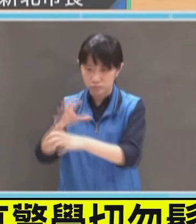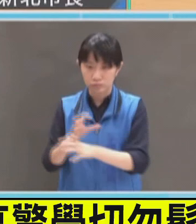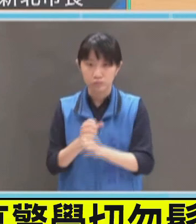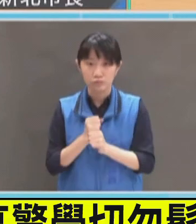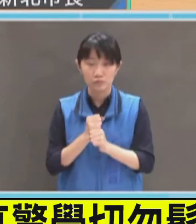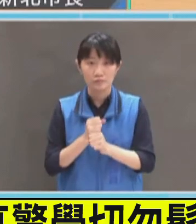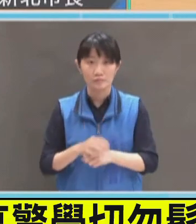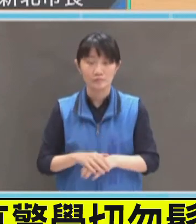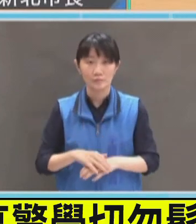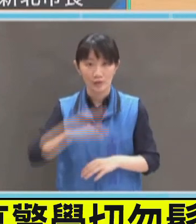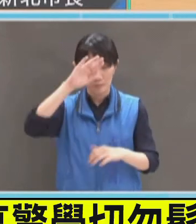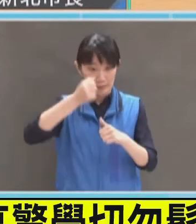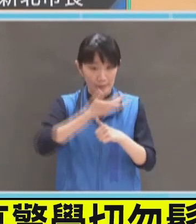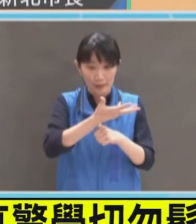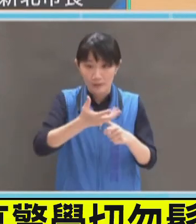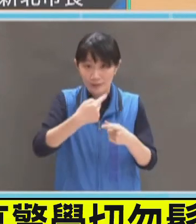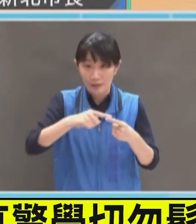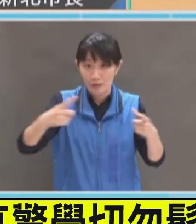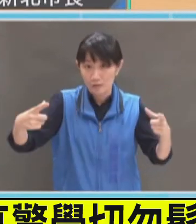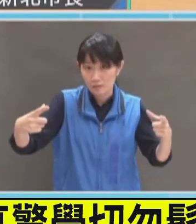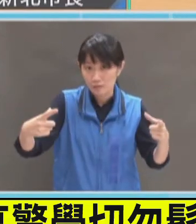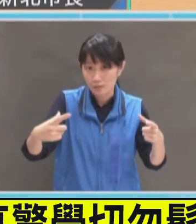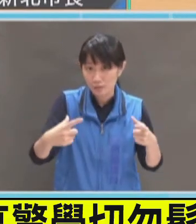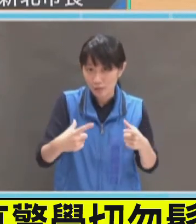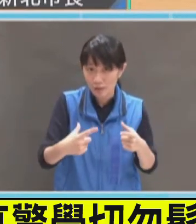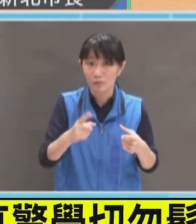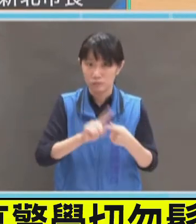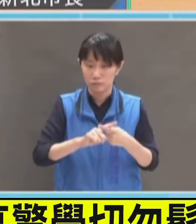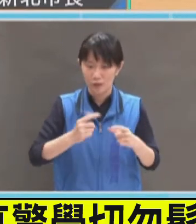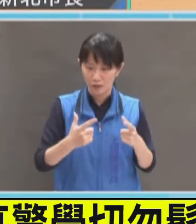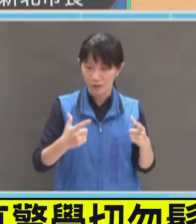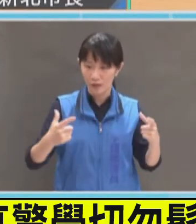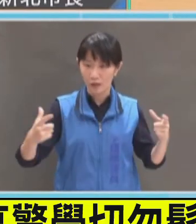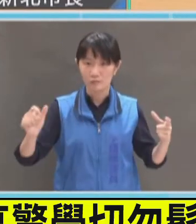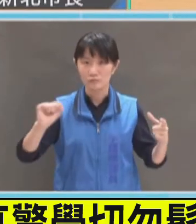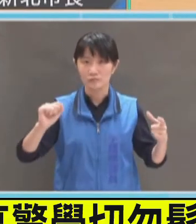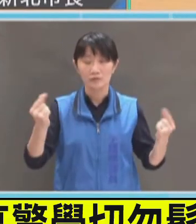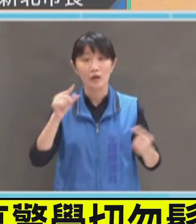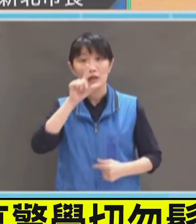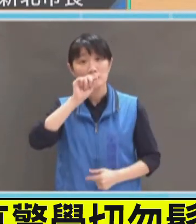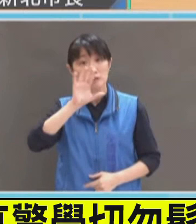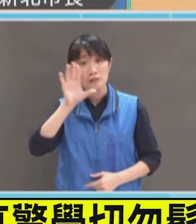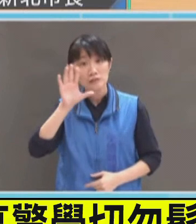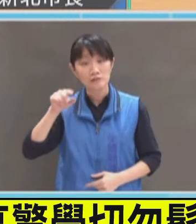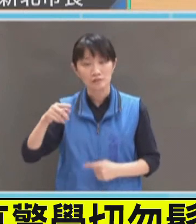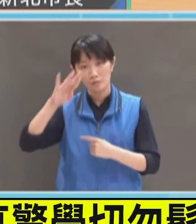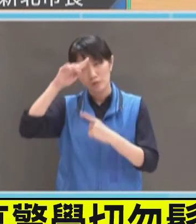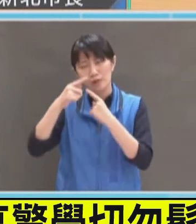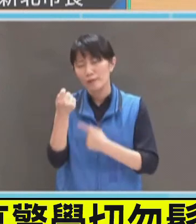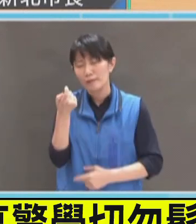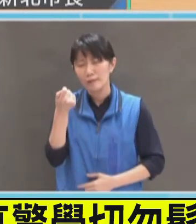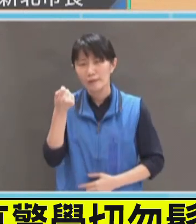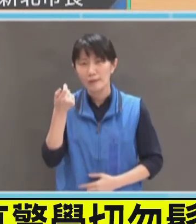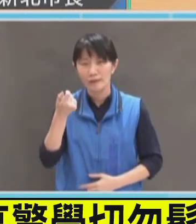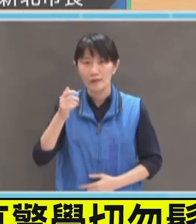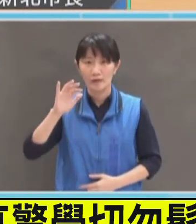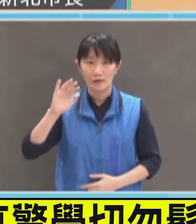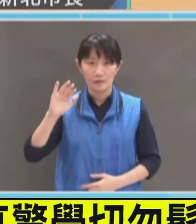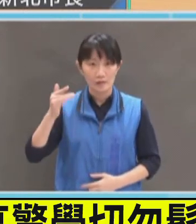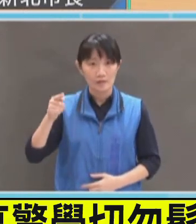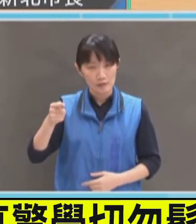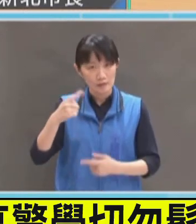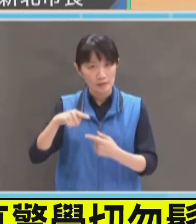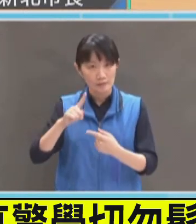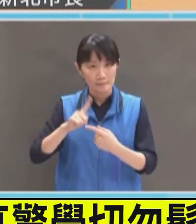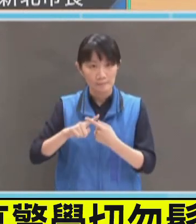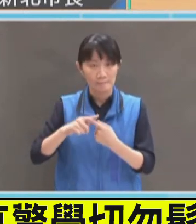收回来，绝对不能在外面更延伸出去。尤其像莺歌个案数虽然很少，在这里要慢慢的